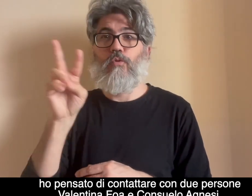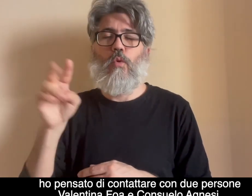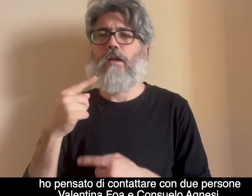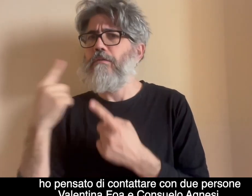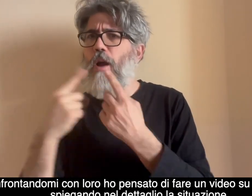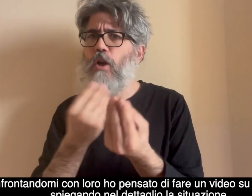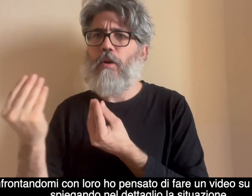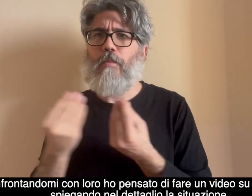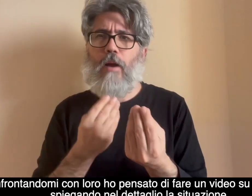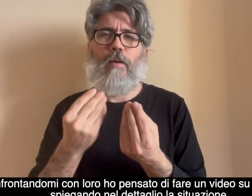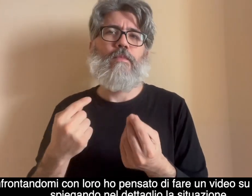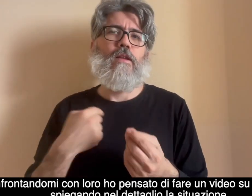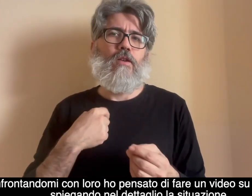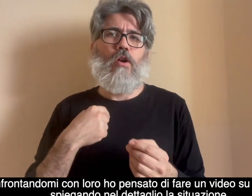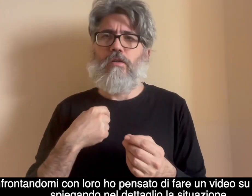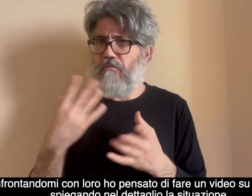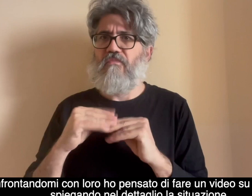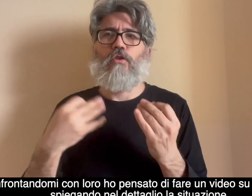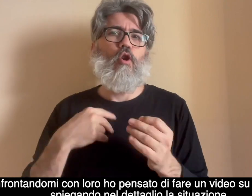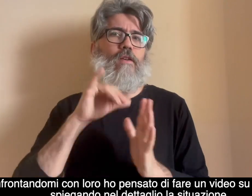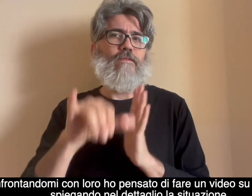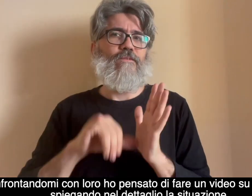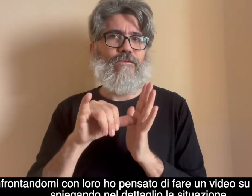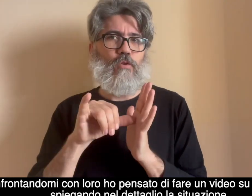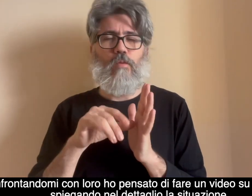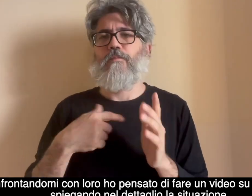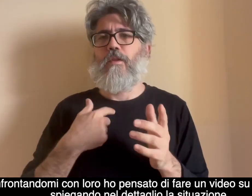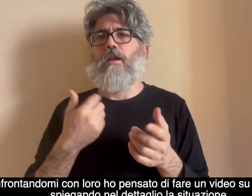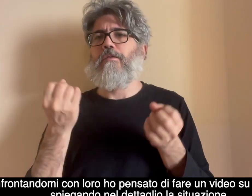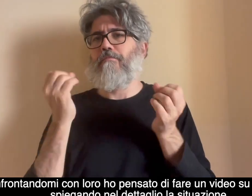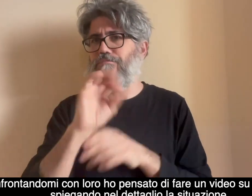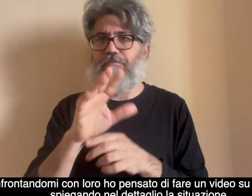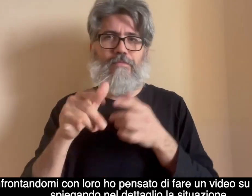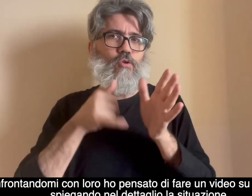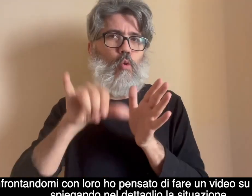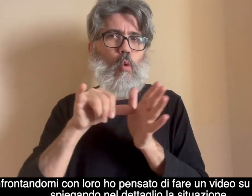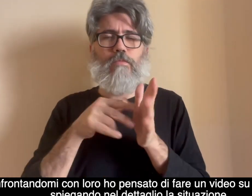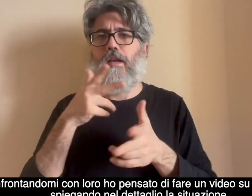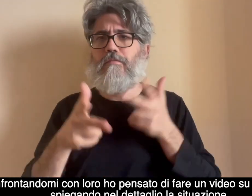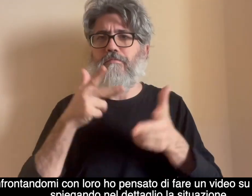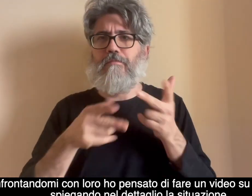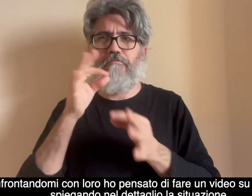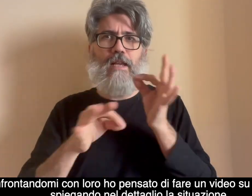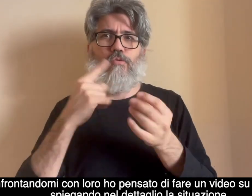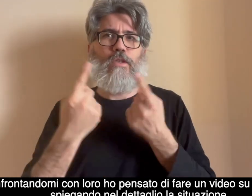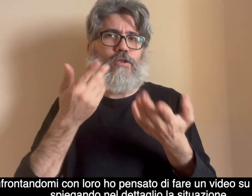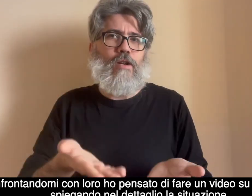confrontandomi con loro ho pensato di fare un video su youtube spiegando nel dettaglio tutta la situazione